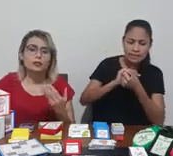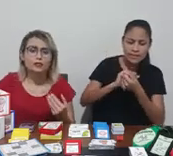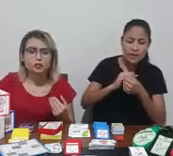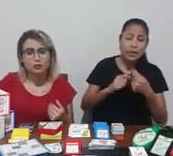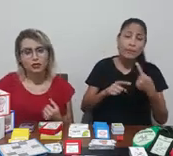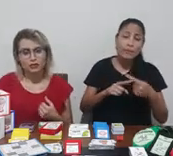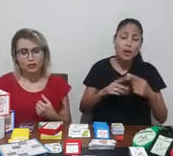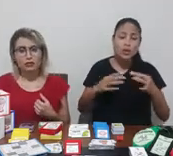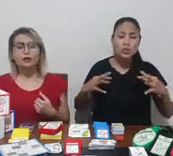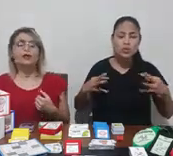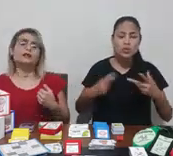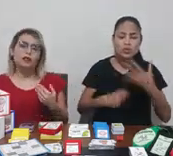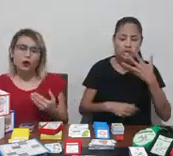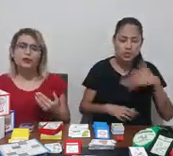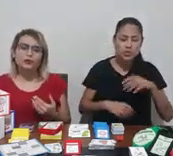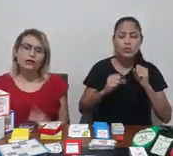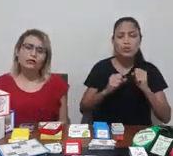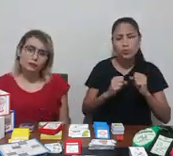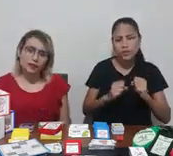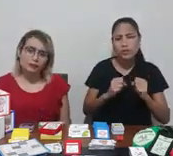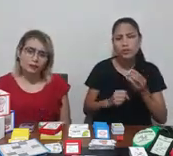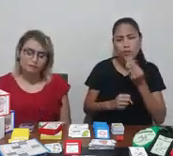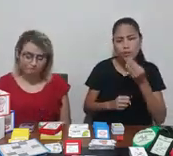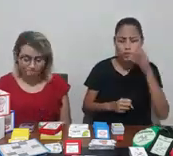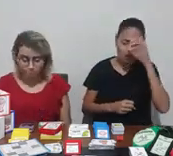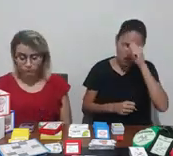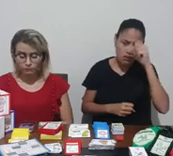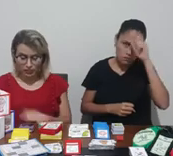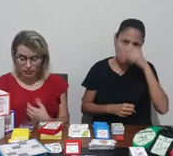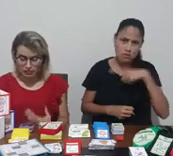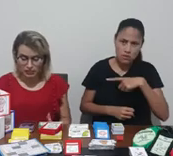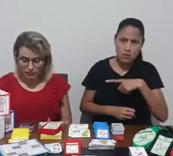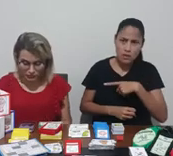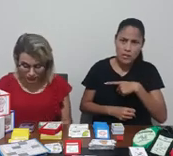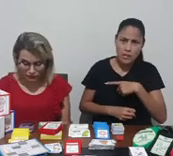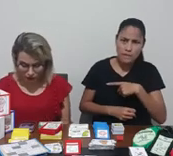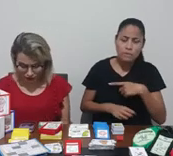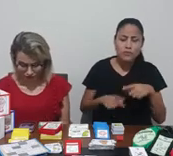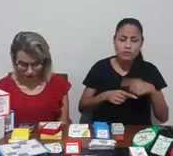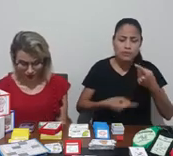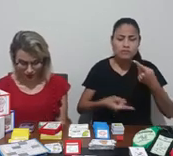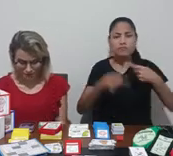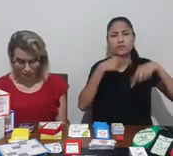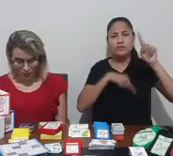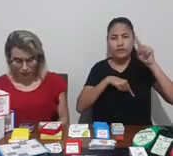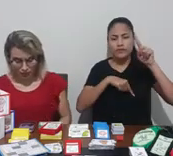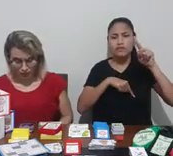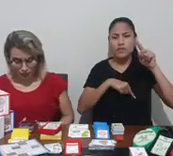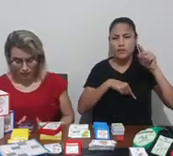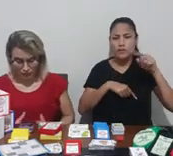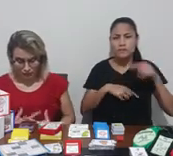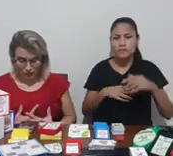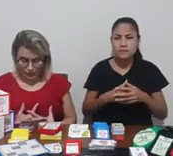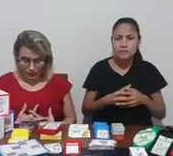as crianças pudessem ter a oportunidade de aprender e de se desenvolver, tá?